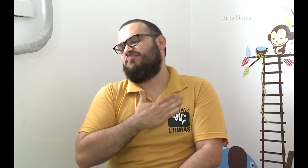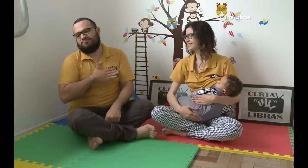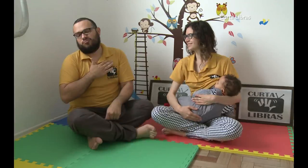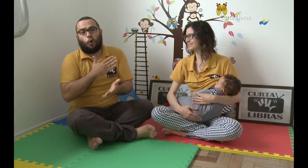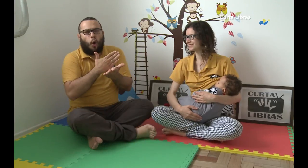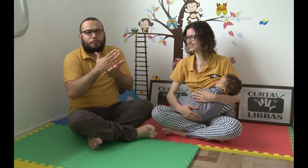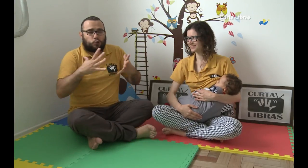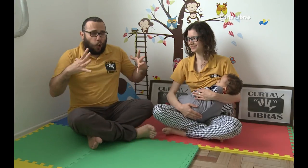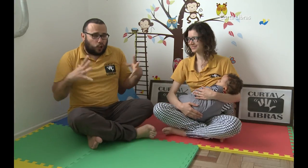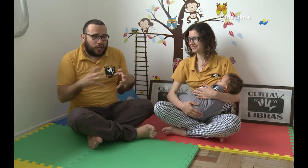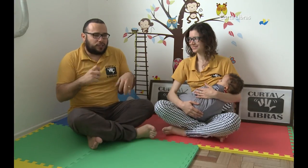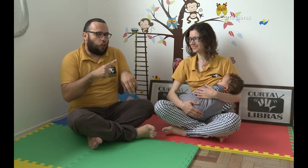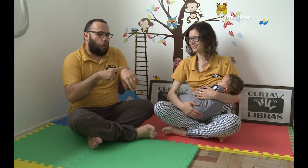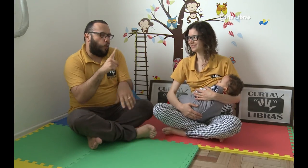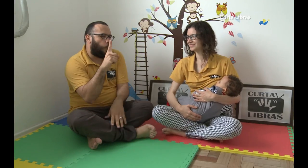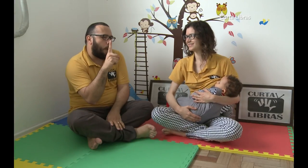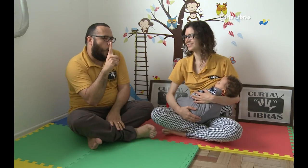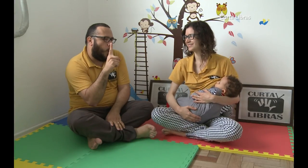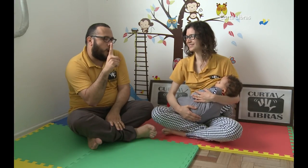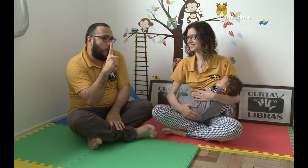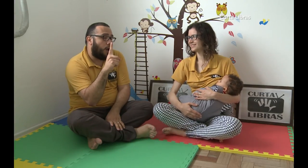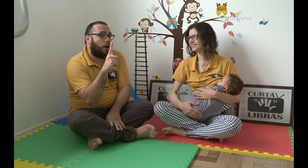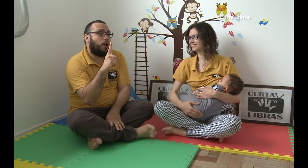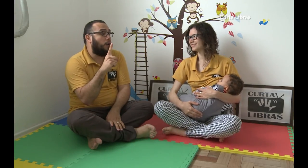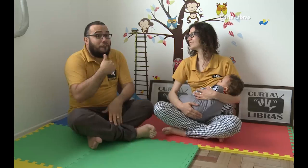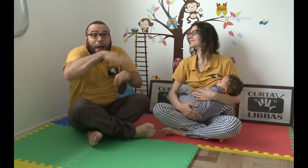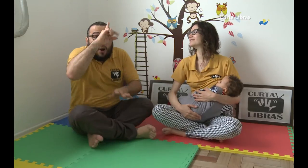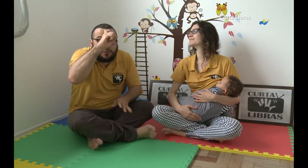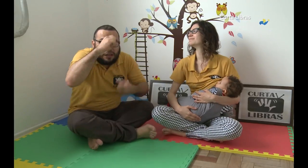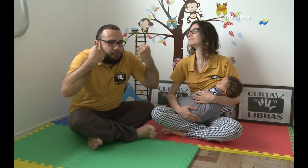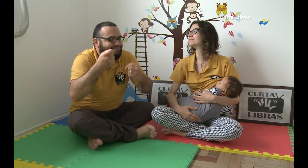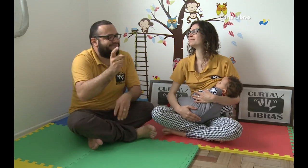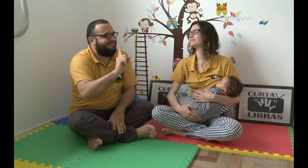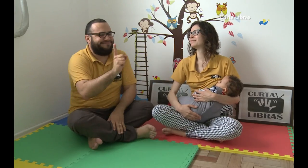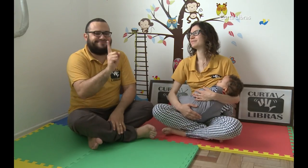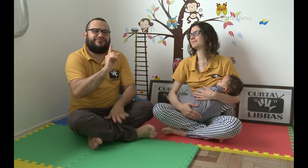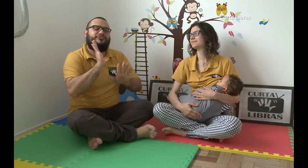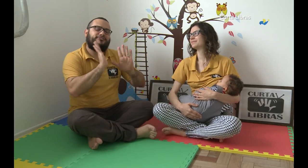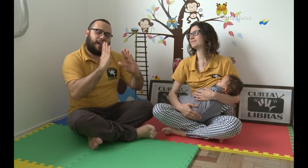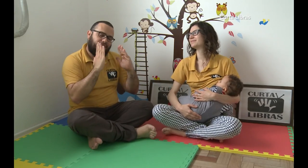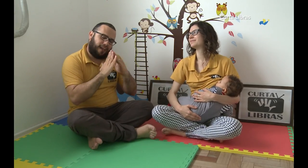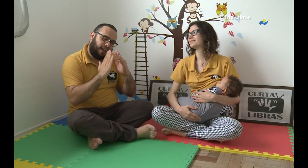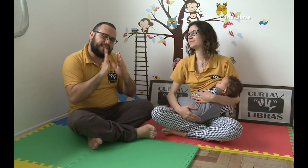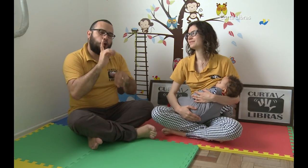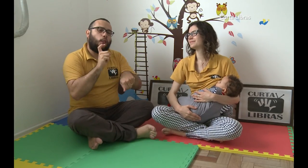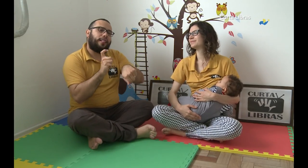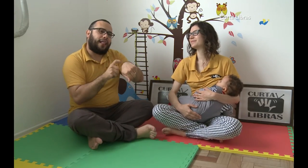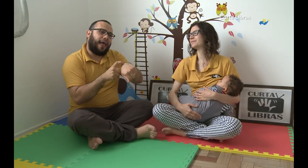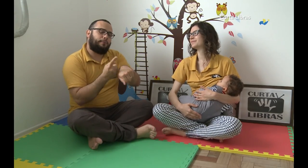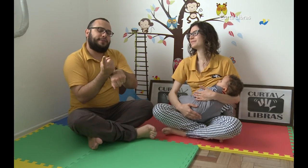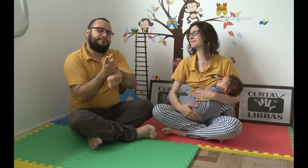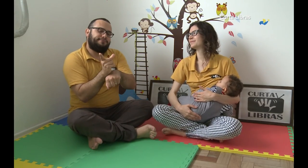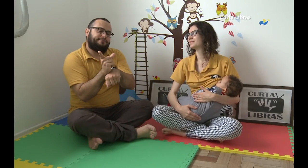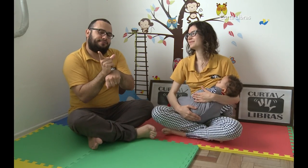como lidar com isso Por exemplo Se ela tinha contrações de uma em uma hora Não precisava correr para o hospital